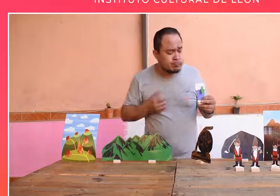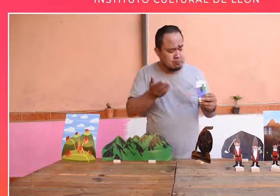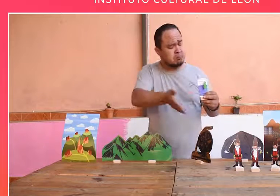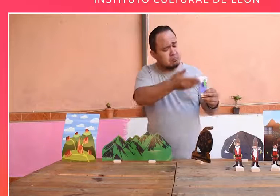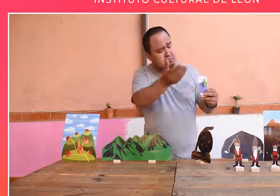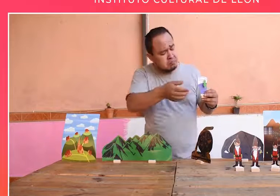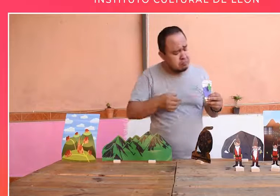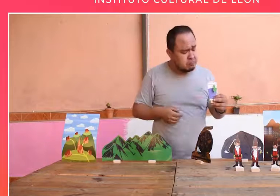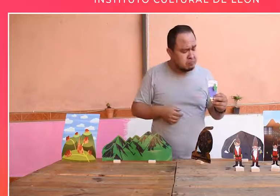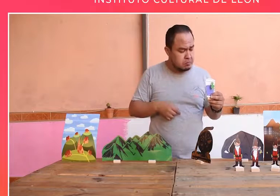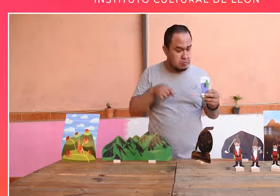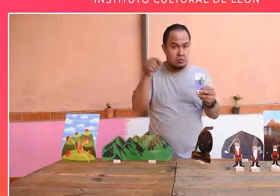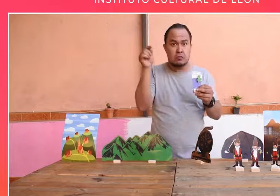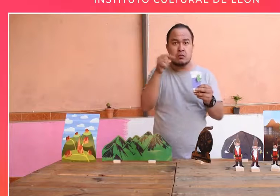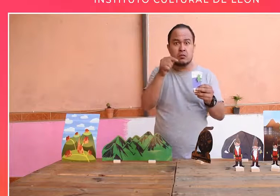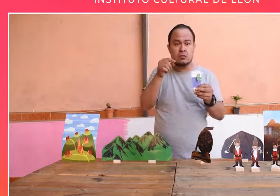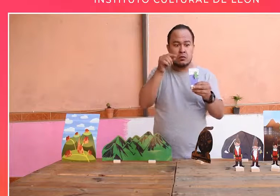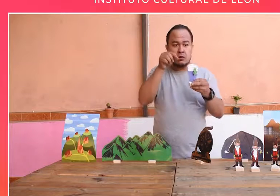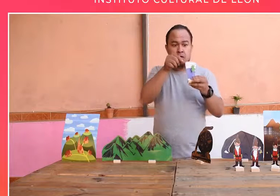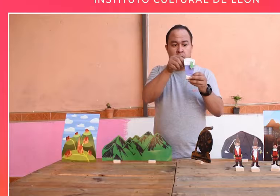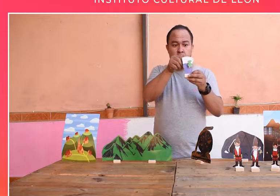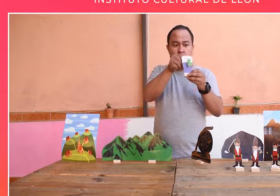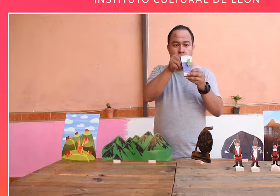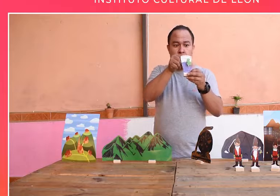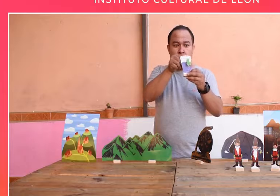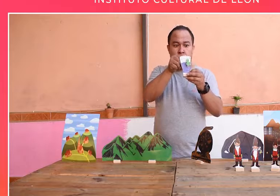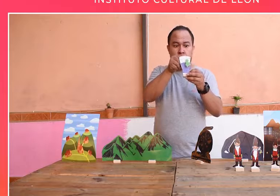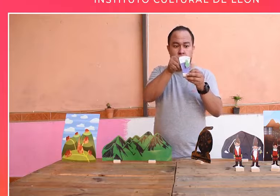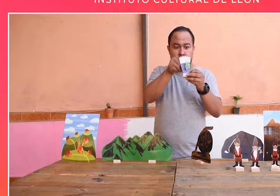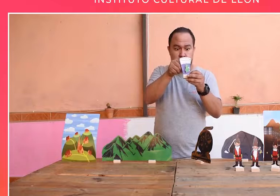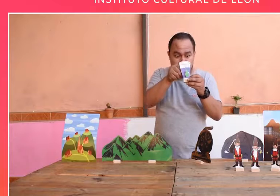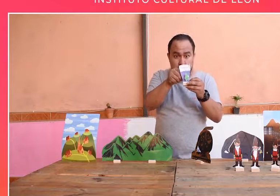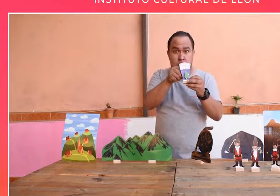trabajando. Cuando él bajara, todos tenían que salir una vez más.